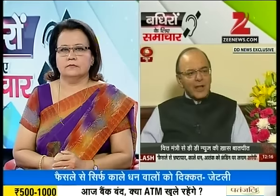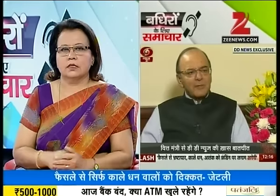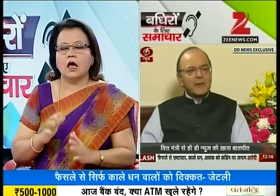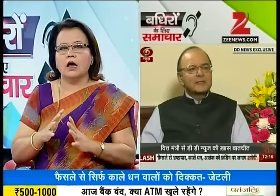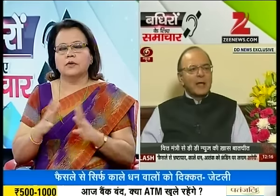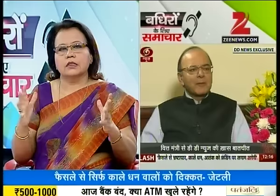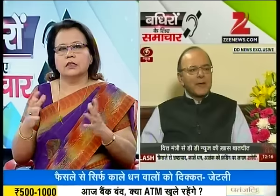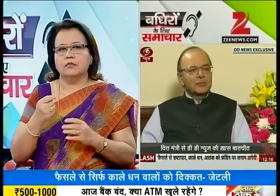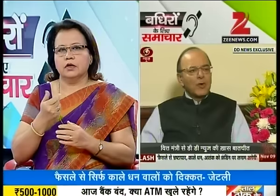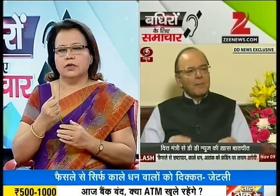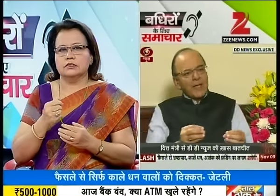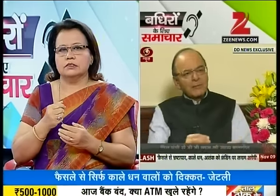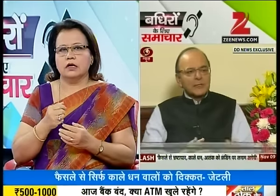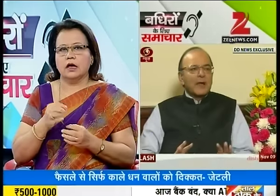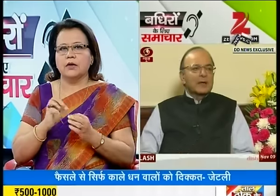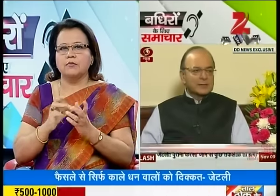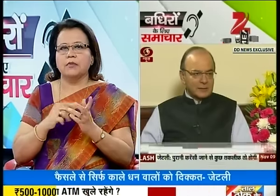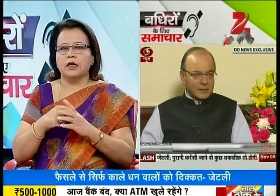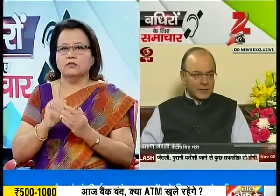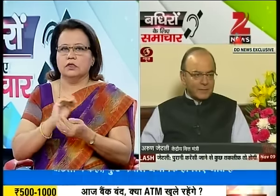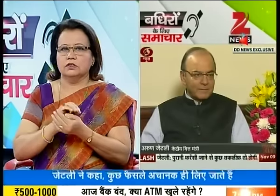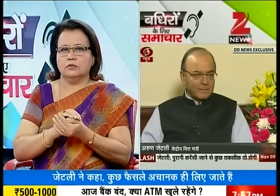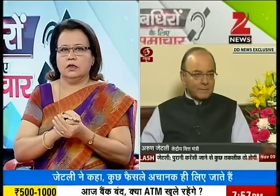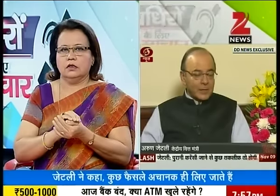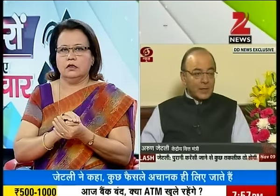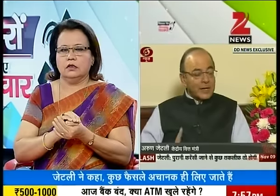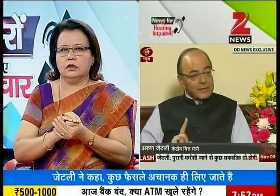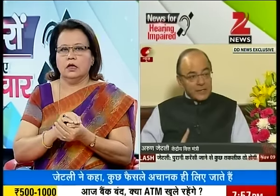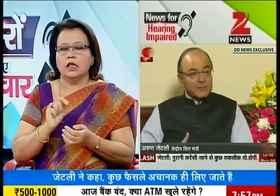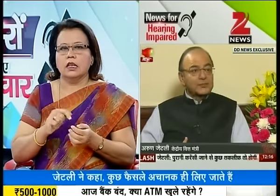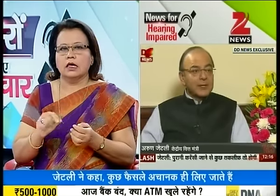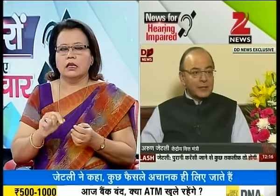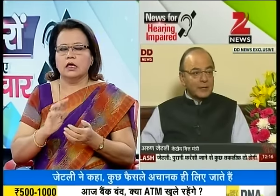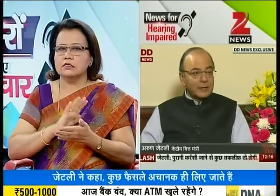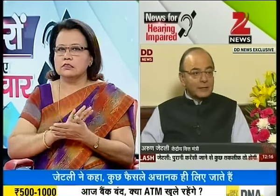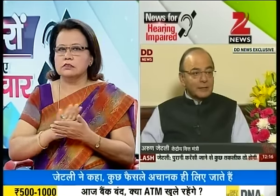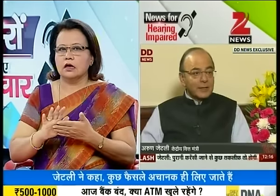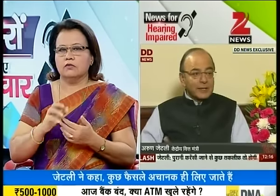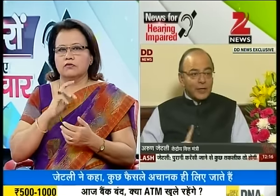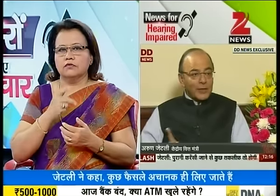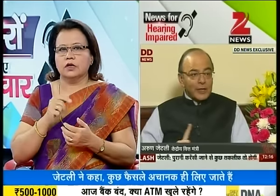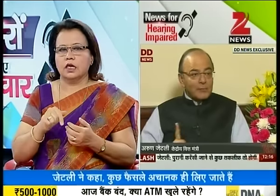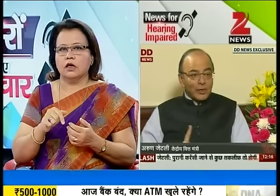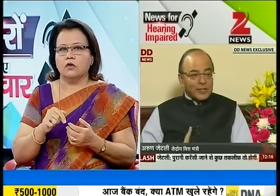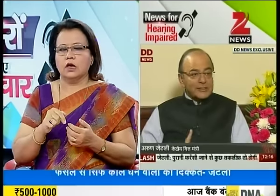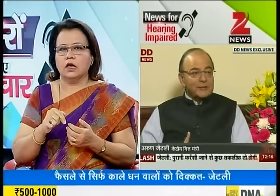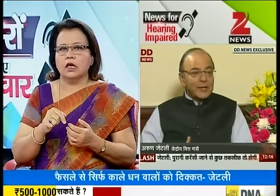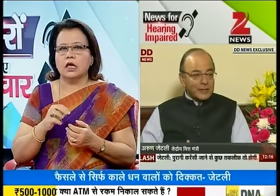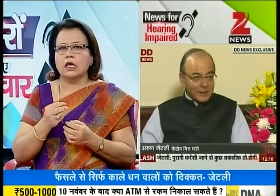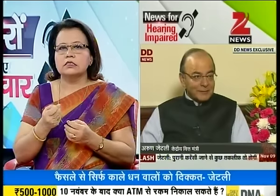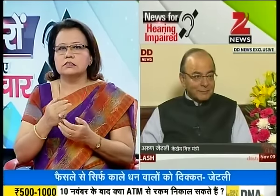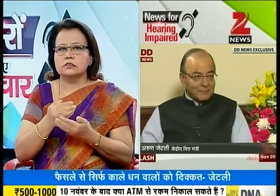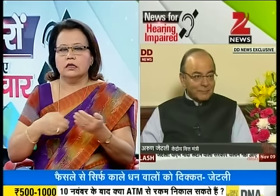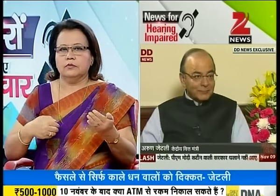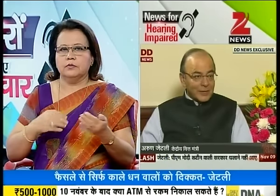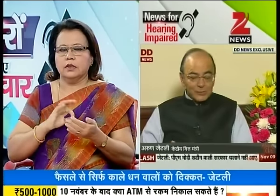आप कितना भी पैसा आपके पास हो आप बैंक में जमा करा सकते हैं, लेकिन यह स्पष्ट रहे कि यह कोई इम्यूनिटी स्कीम